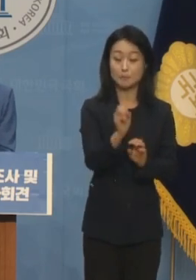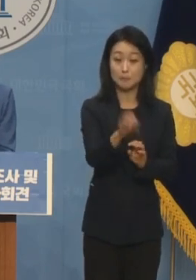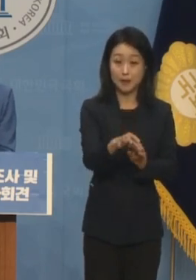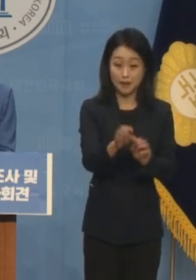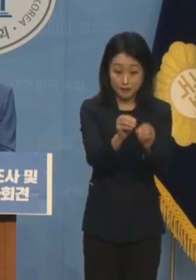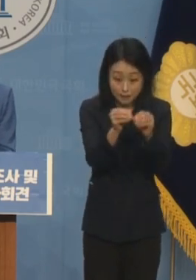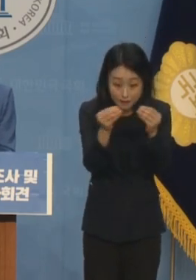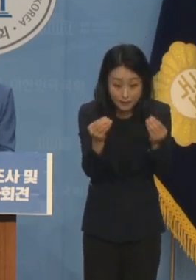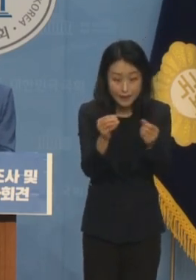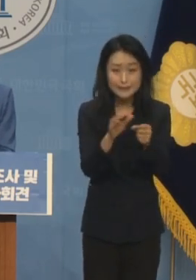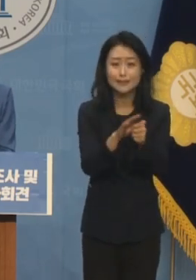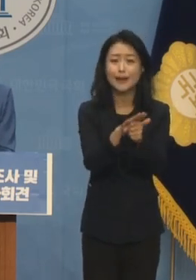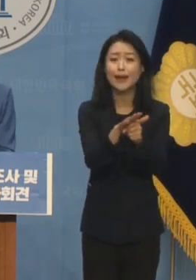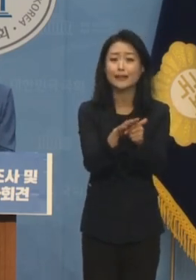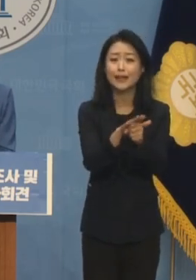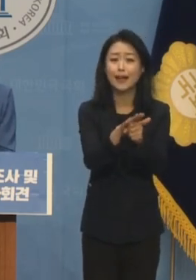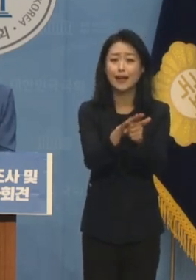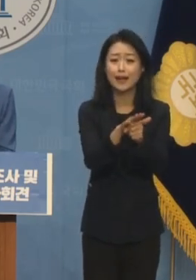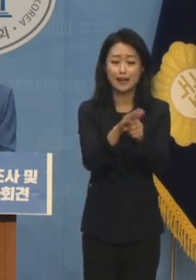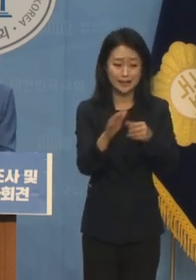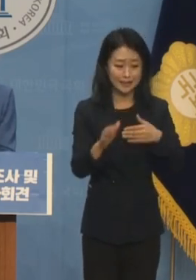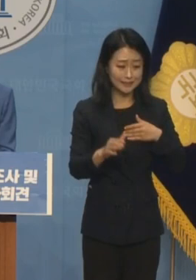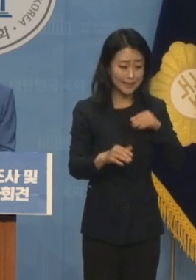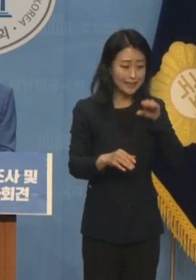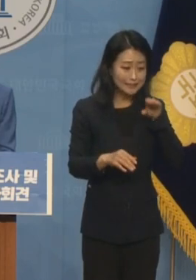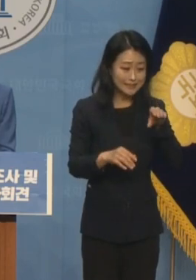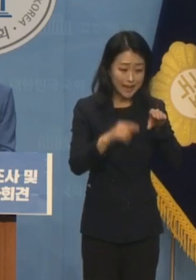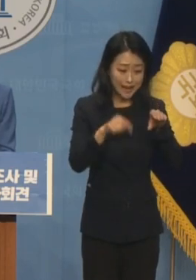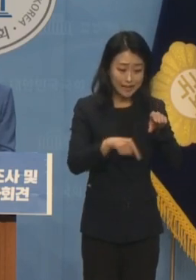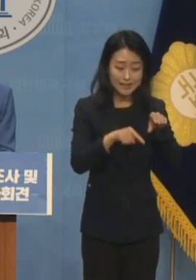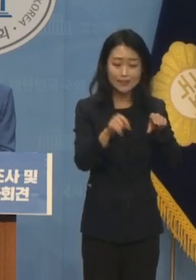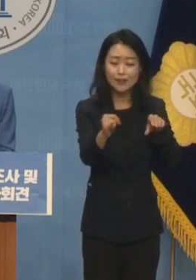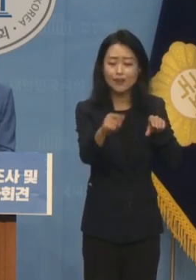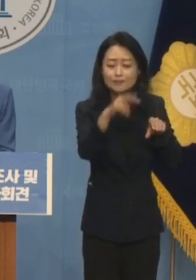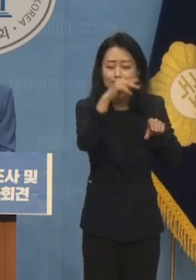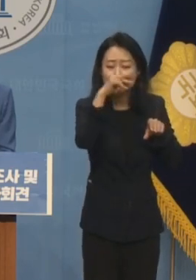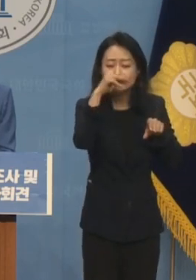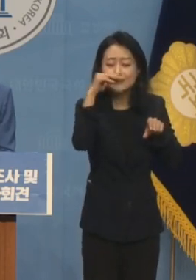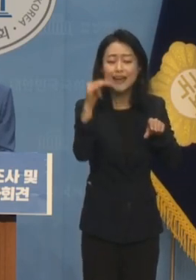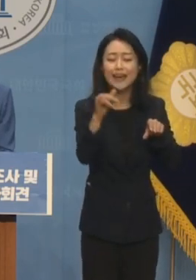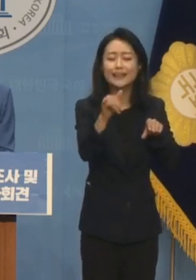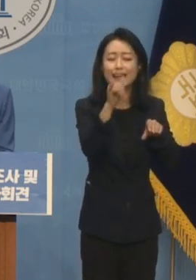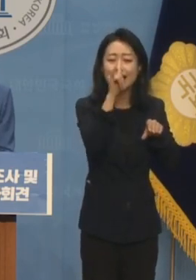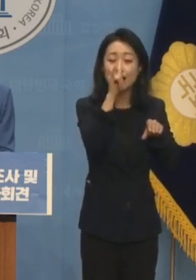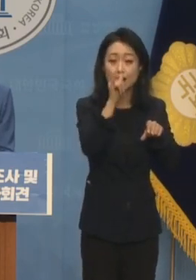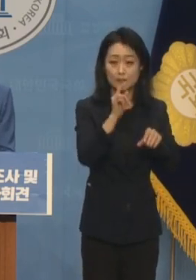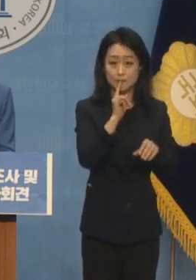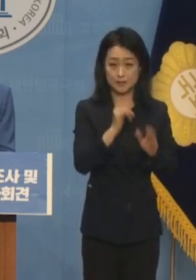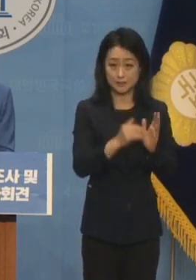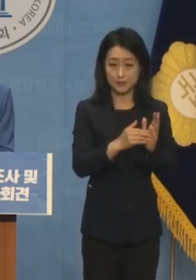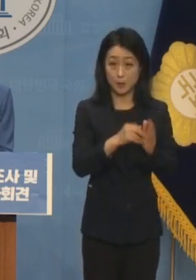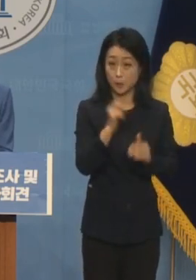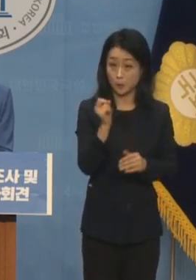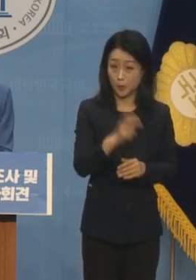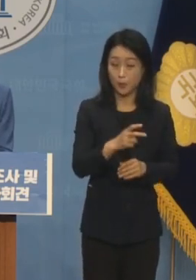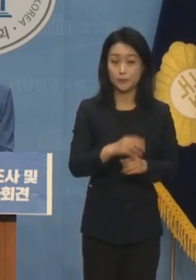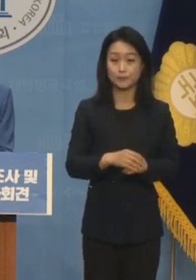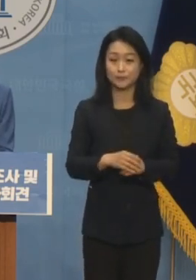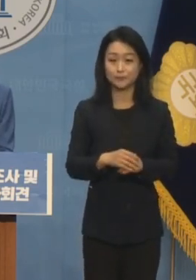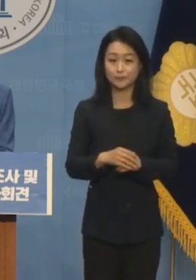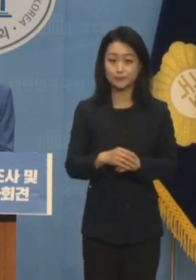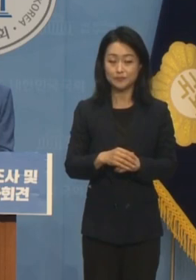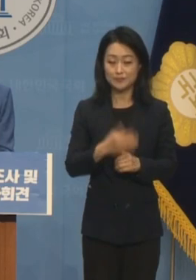사랑한다, 차에서 네 향기가 난다 라고 쓰여 있었다. 이뿐만이 아닙니다. 같은